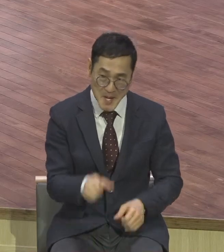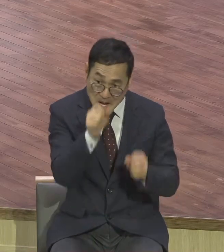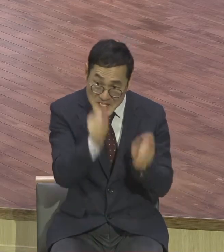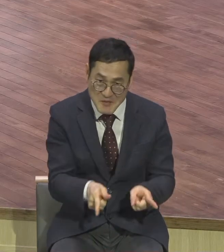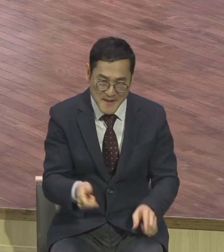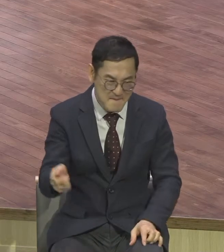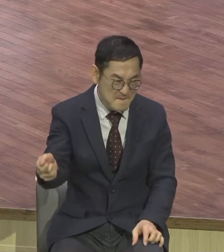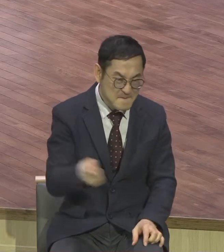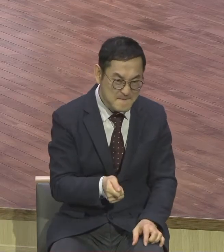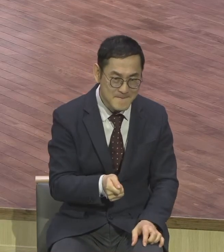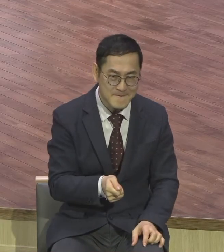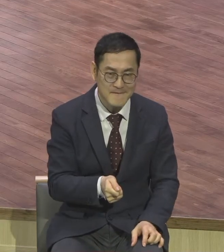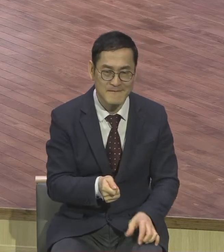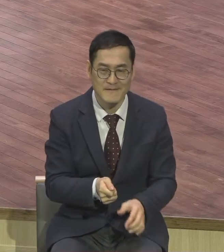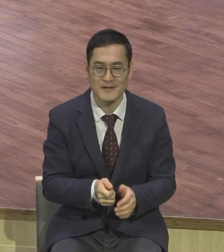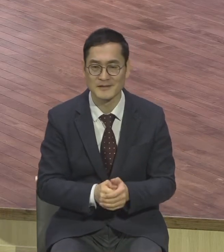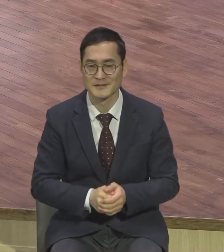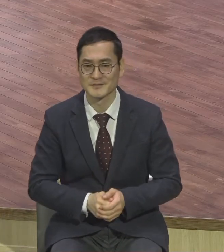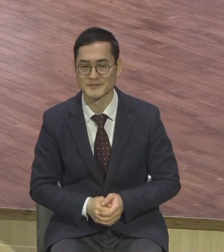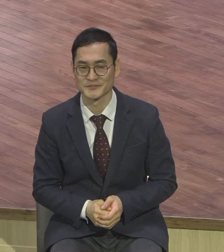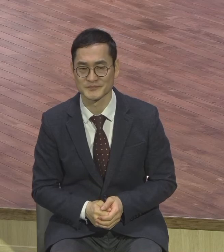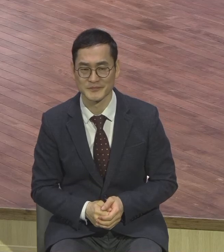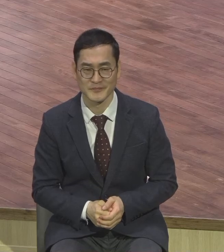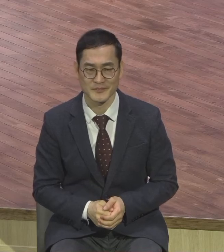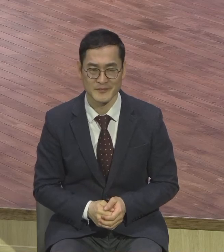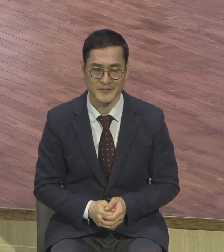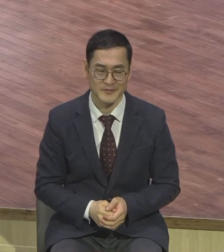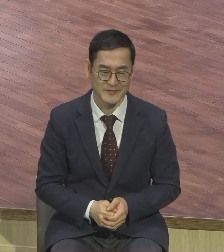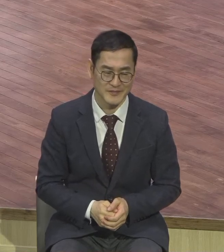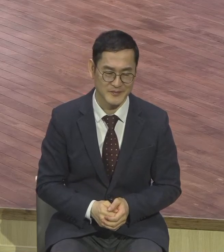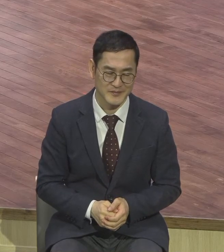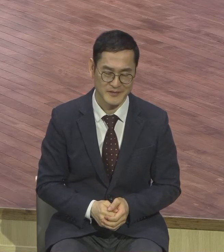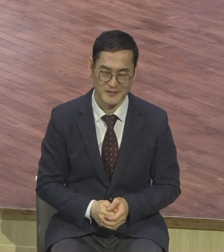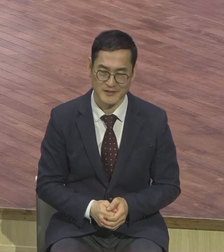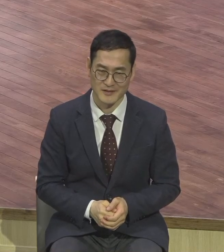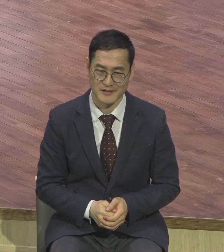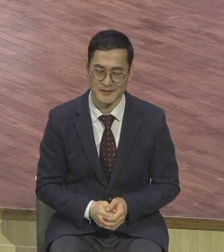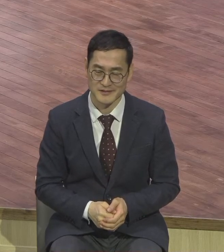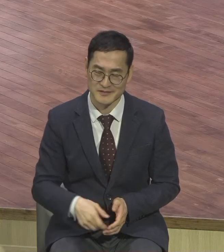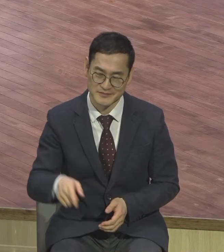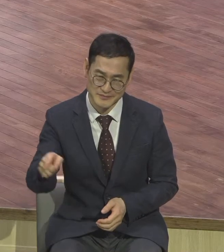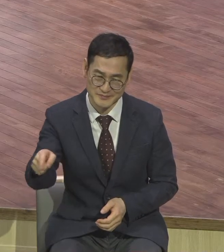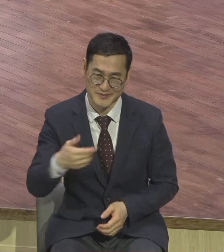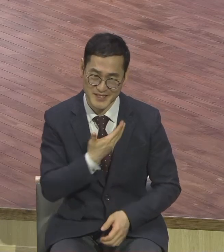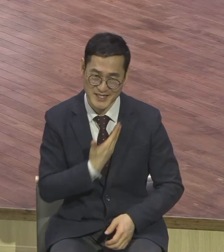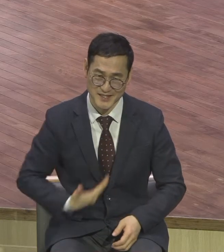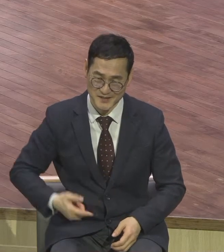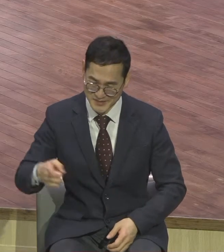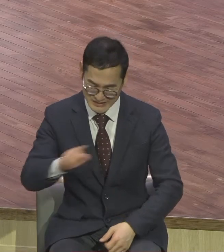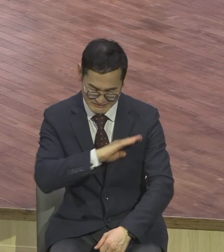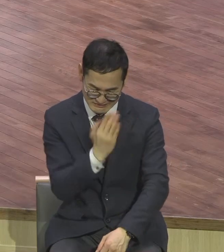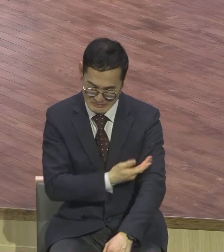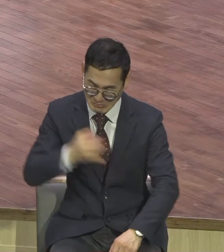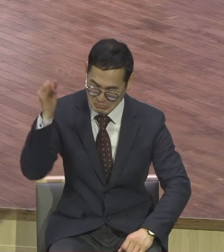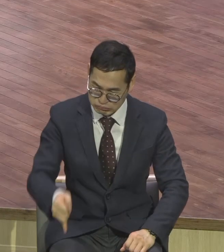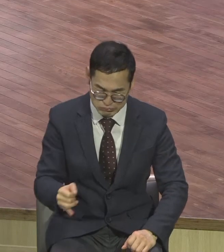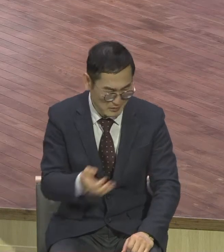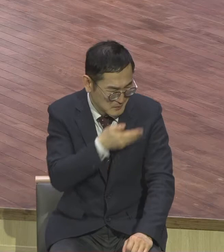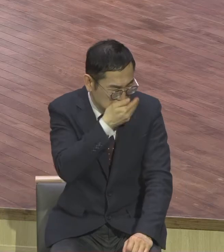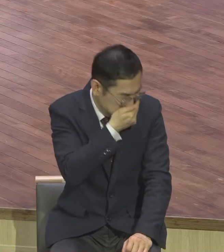서기관들이 얼씨구 조커나면서 막 그냥 아홉 명 제자들을 향해서